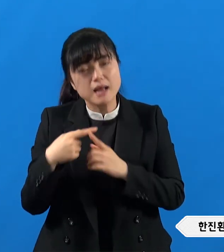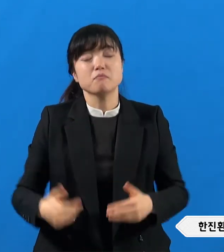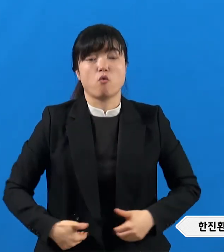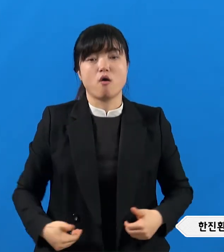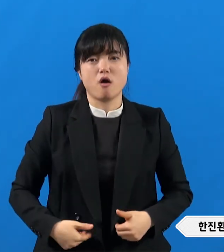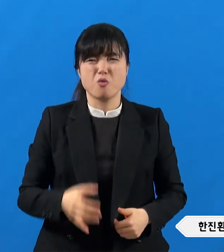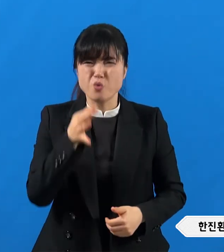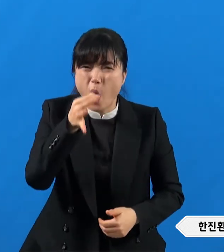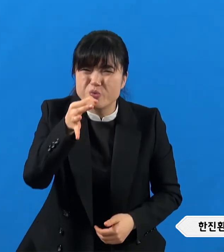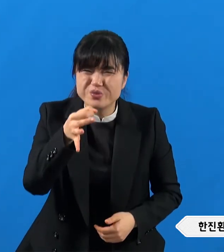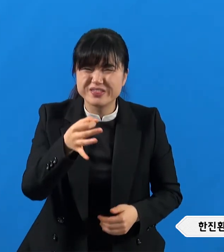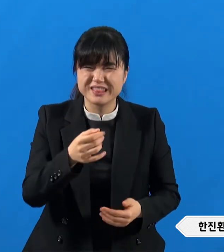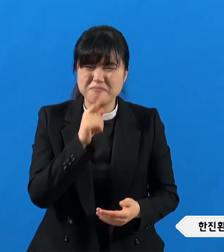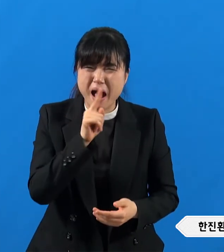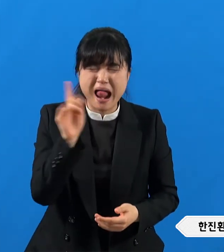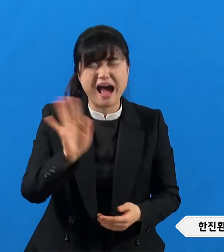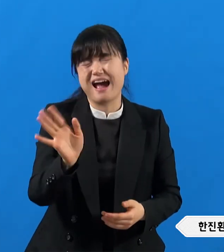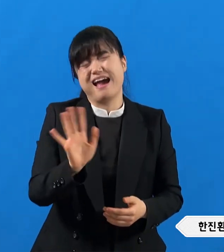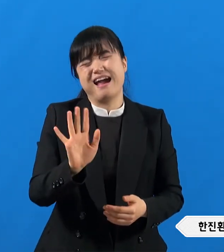말이 아닙니다.